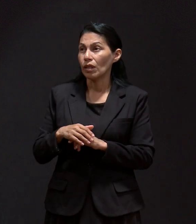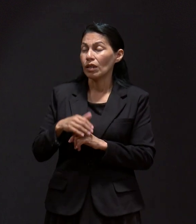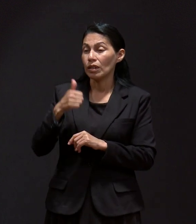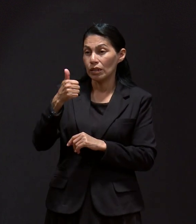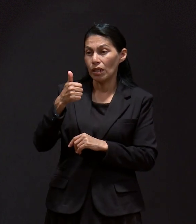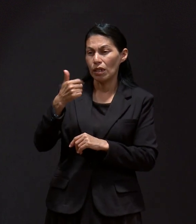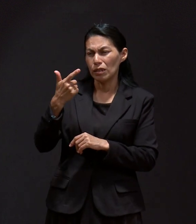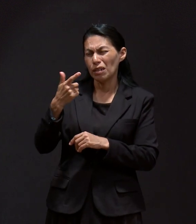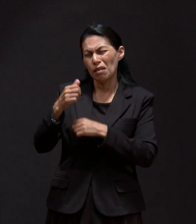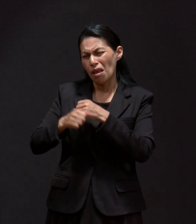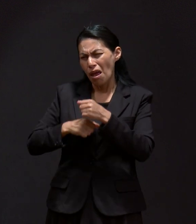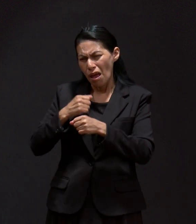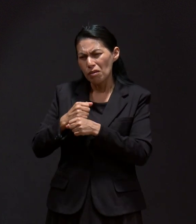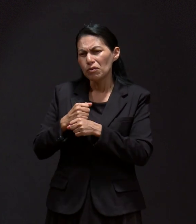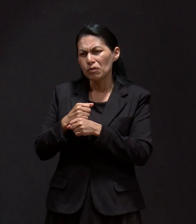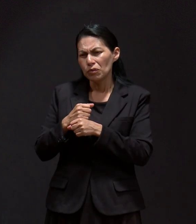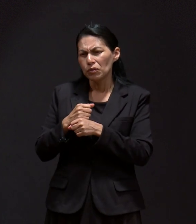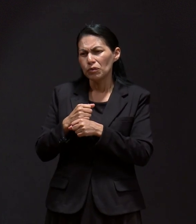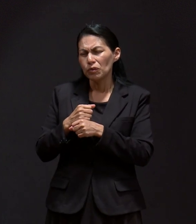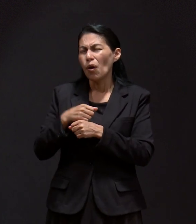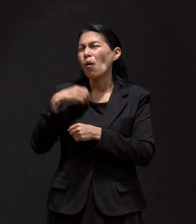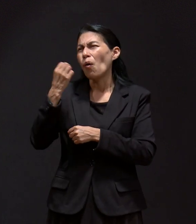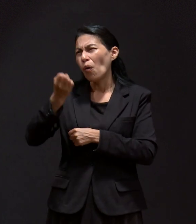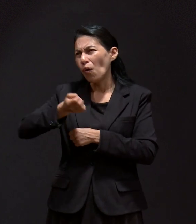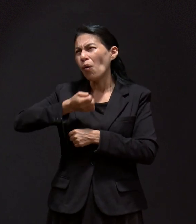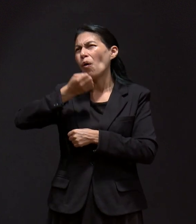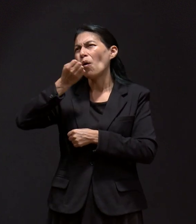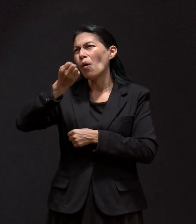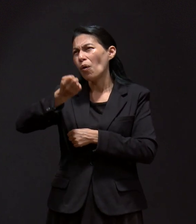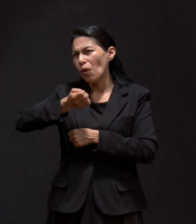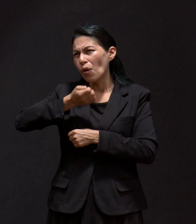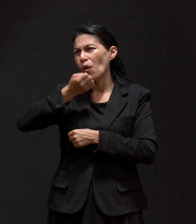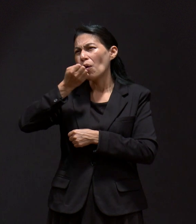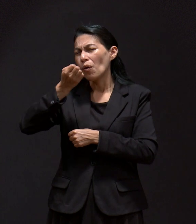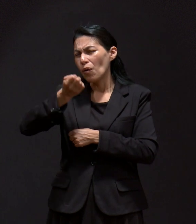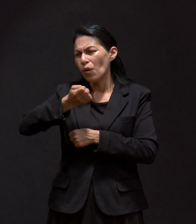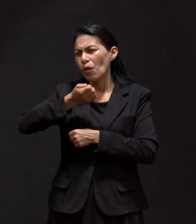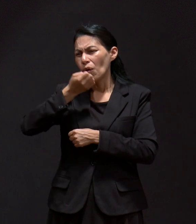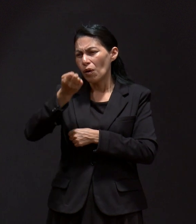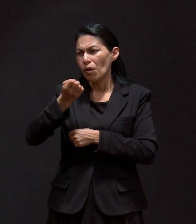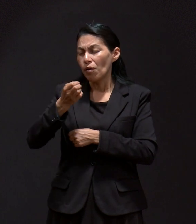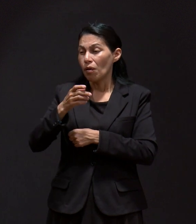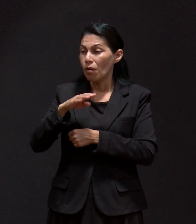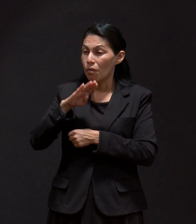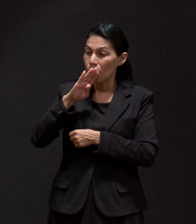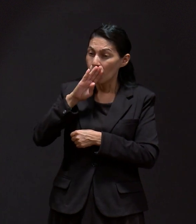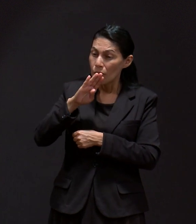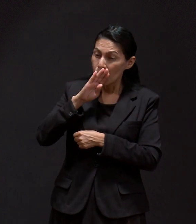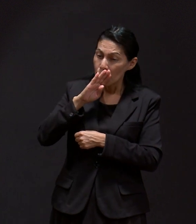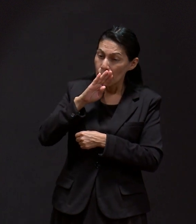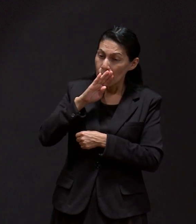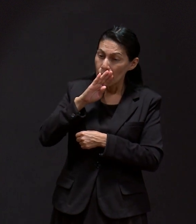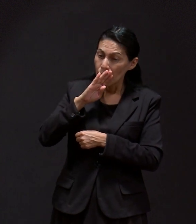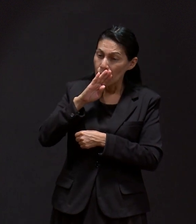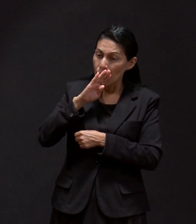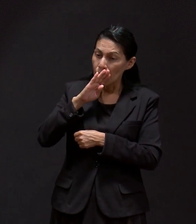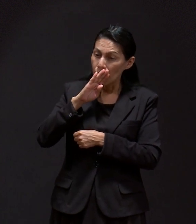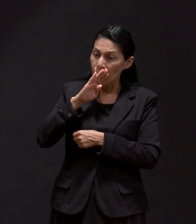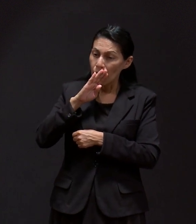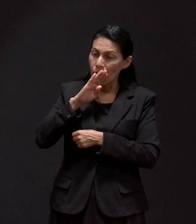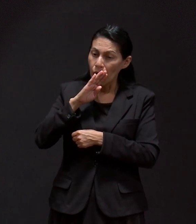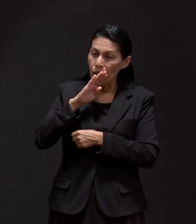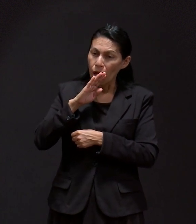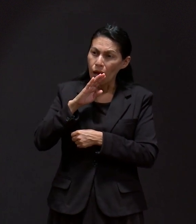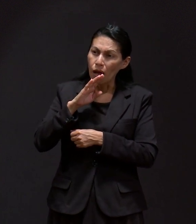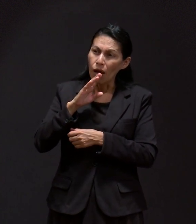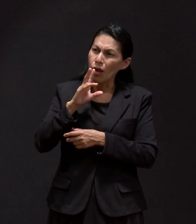durante siete años seis años fue así señor por favor nosotros mi mamá no tuvo el privilegio de ver a